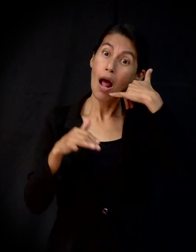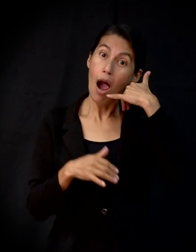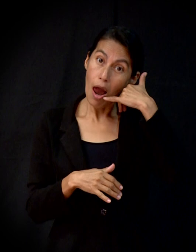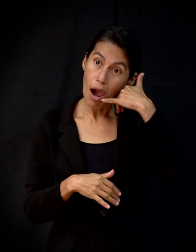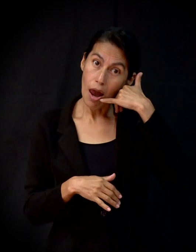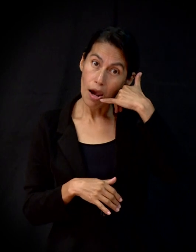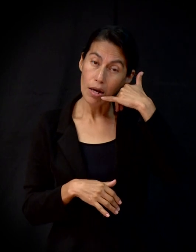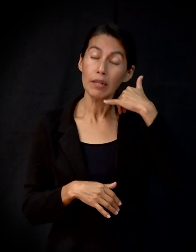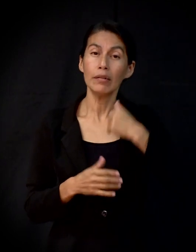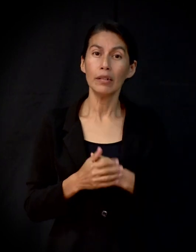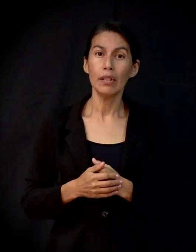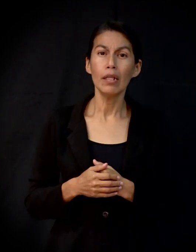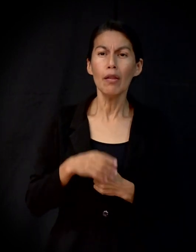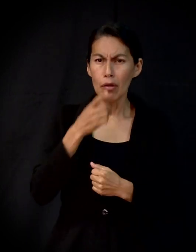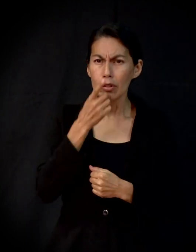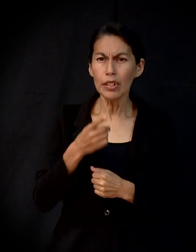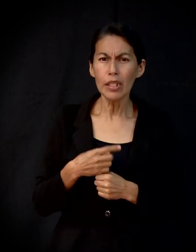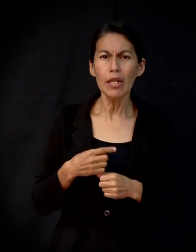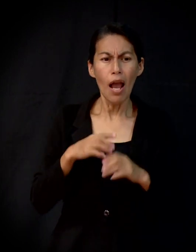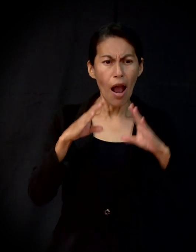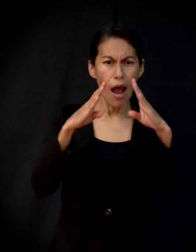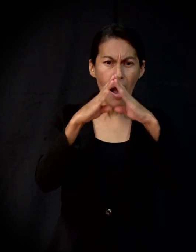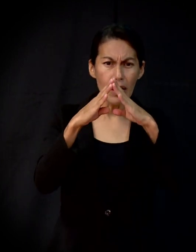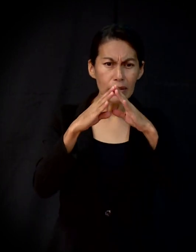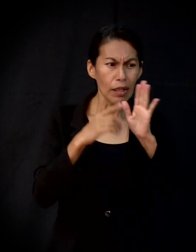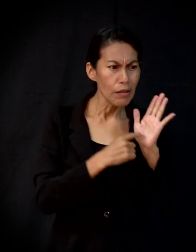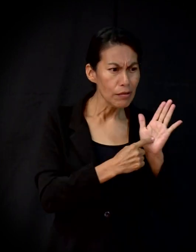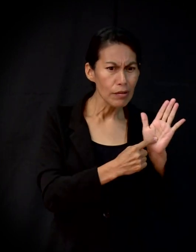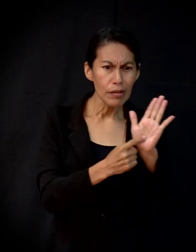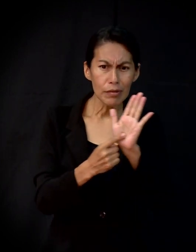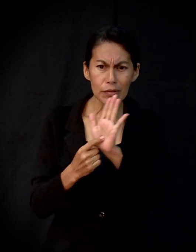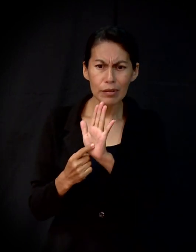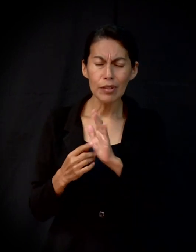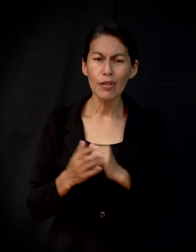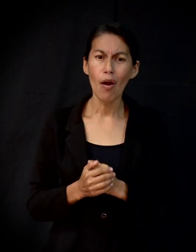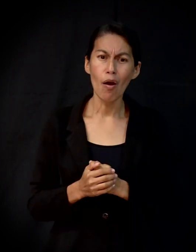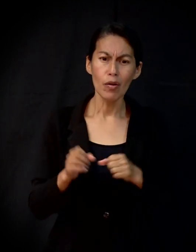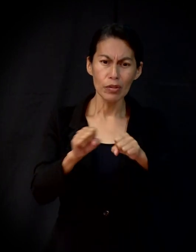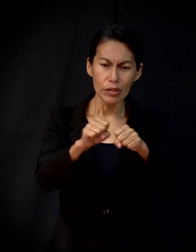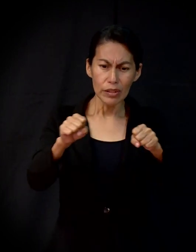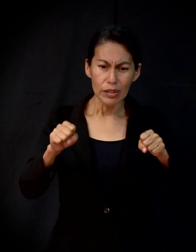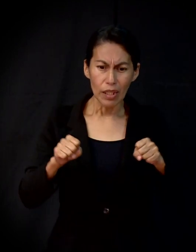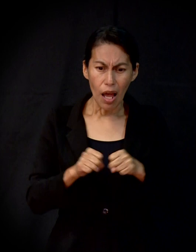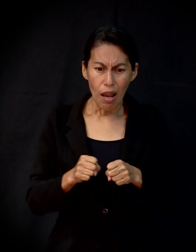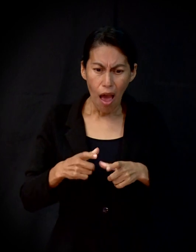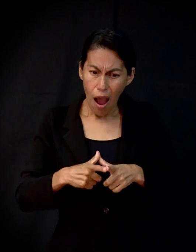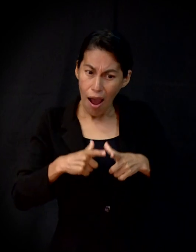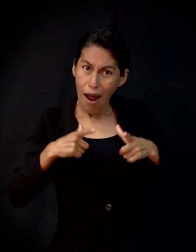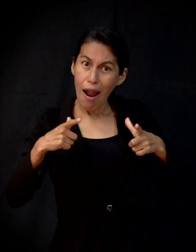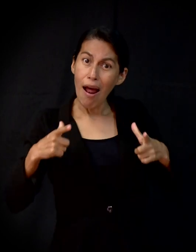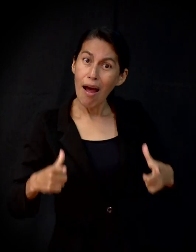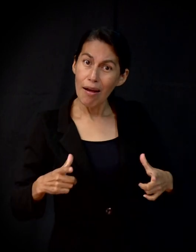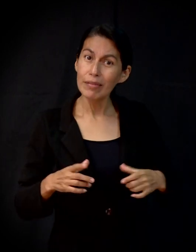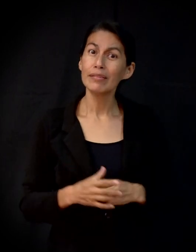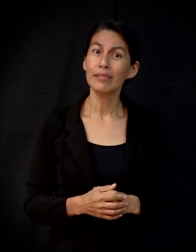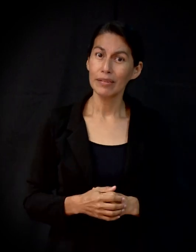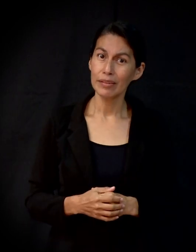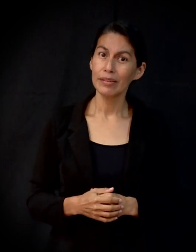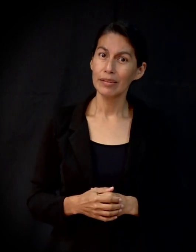casa, que era bien grande. Todavía recuerdo cómo era la sala, pero no